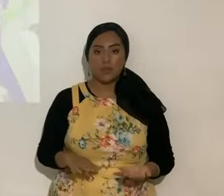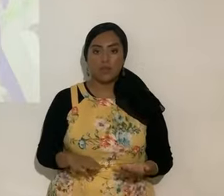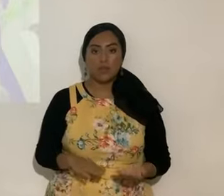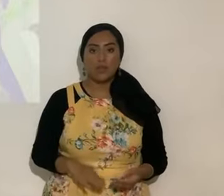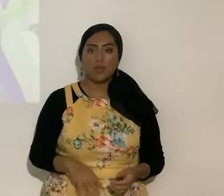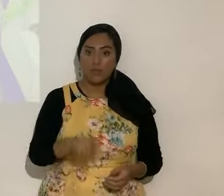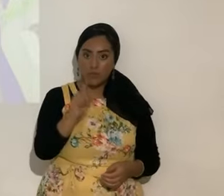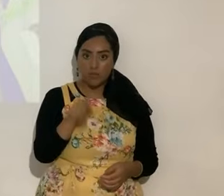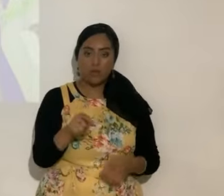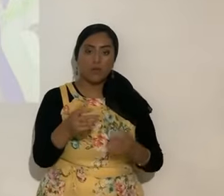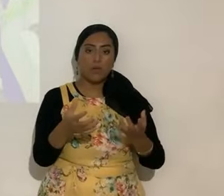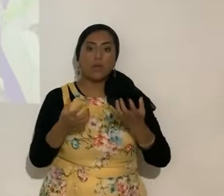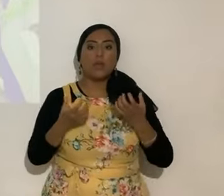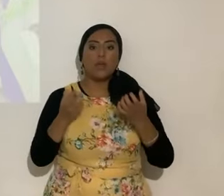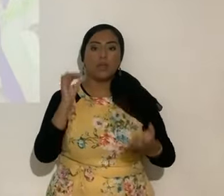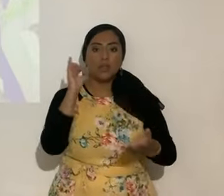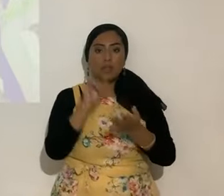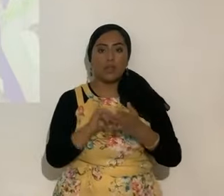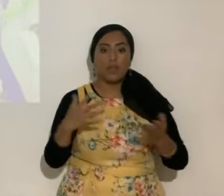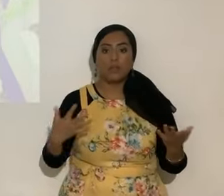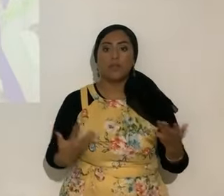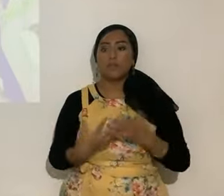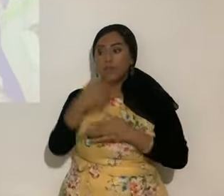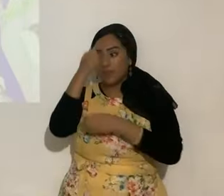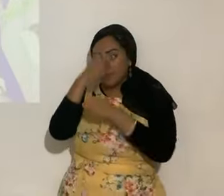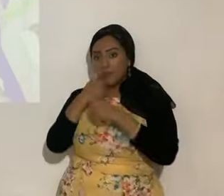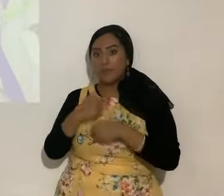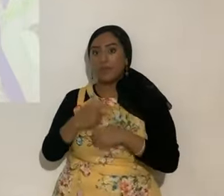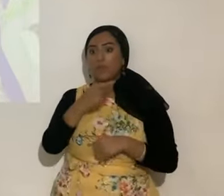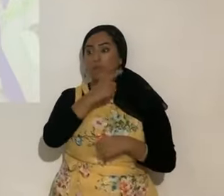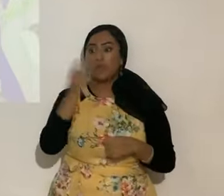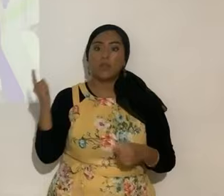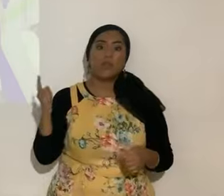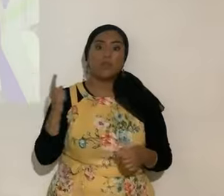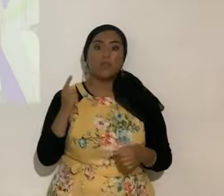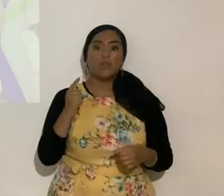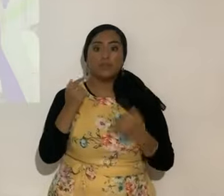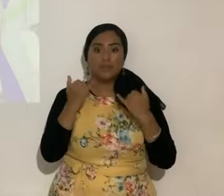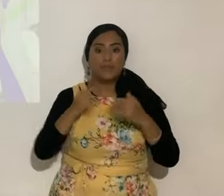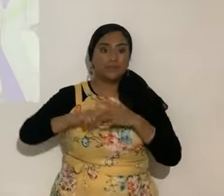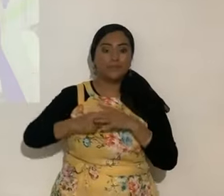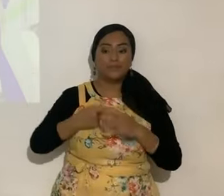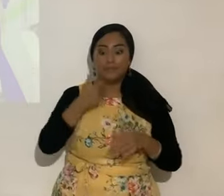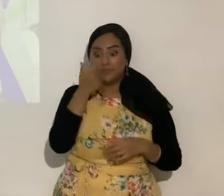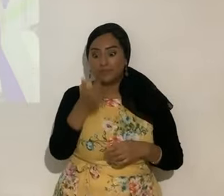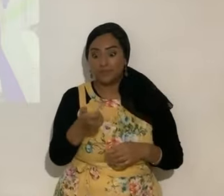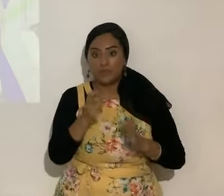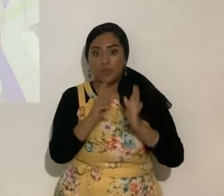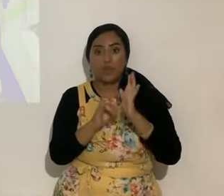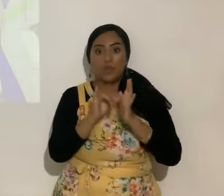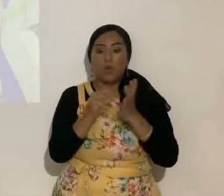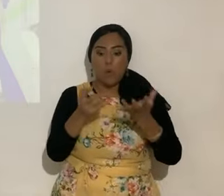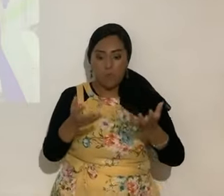debes de desear eso, los nuevecitos, los que están asomándose al canal, apenas, deben de desear eso,